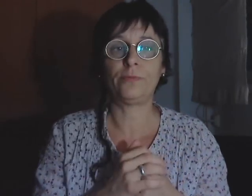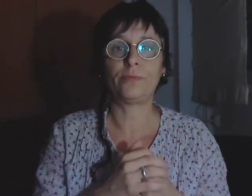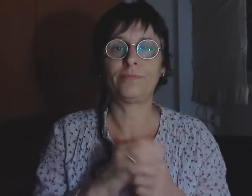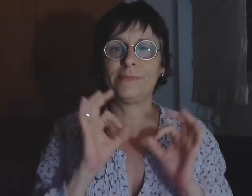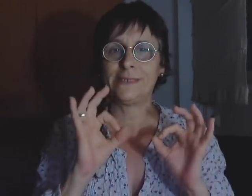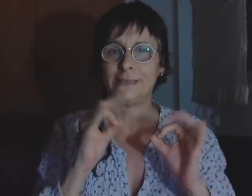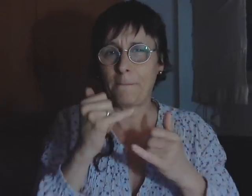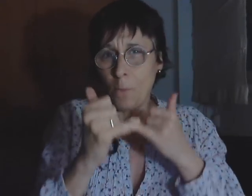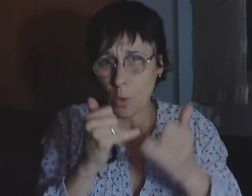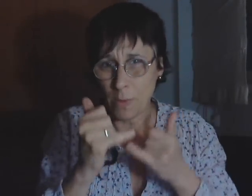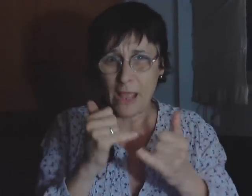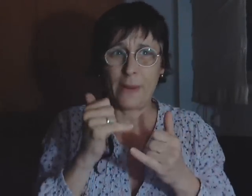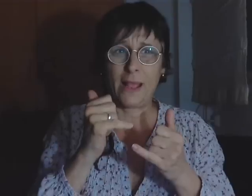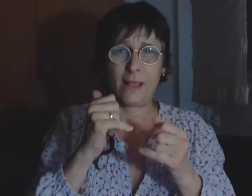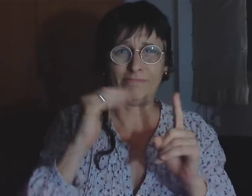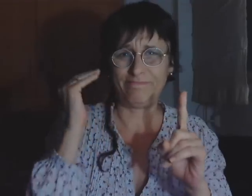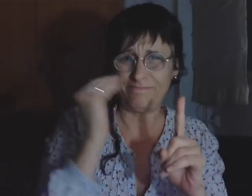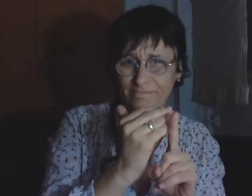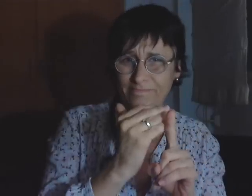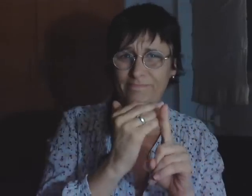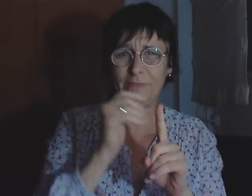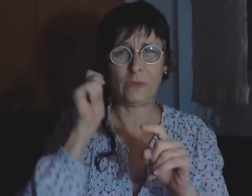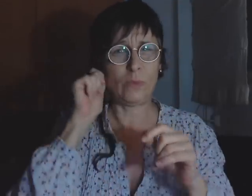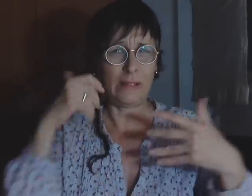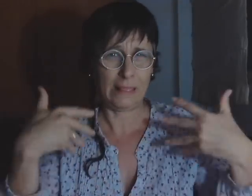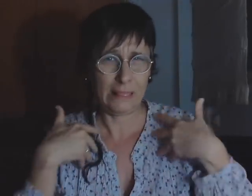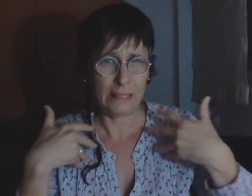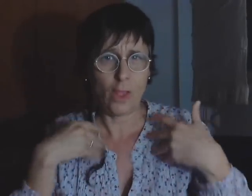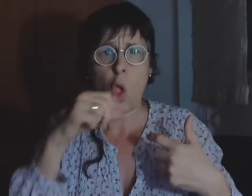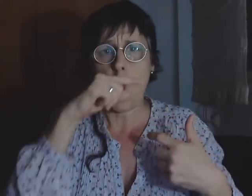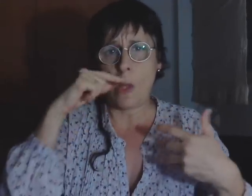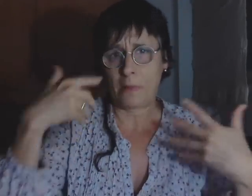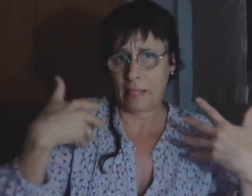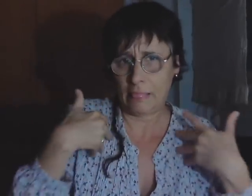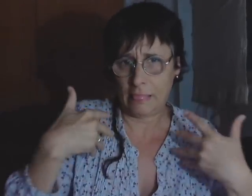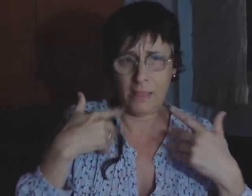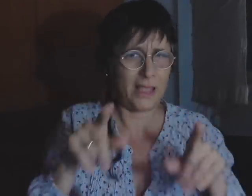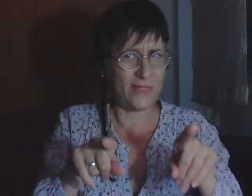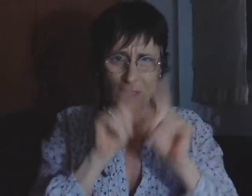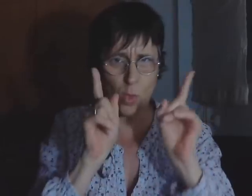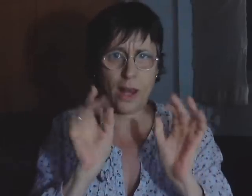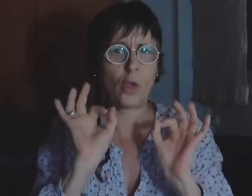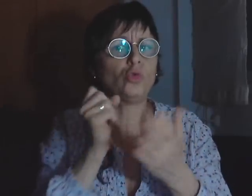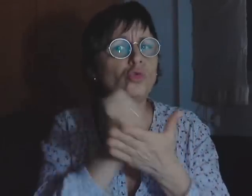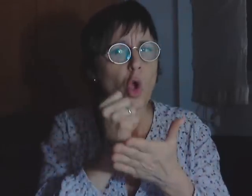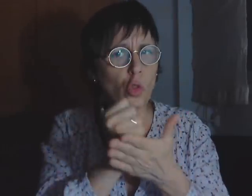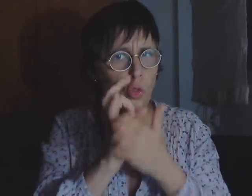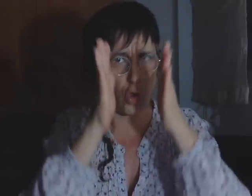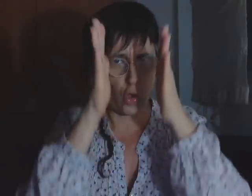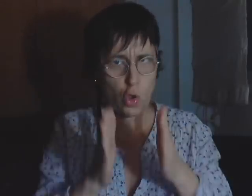del programa electoral de los populares, y el PP, que quedó claro que España necesita un cambio. Los protagonistas, que se reconocían cansados después